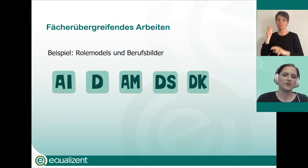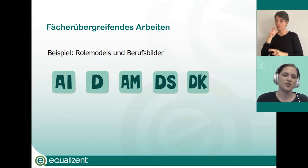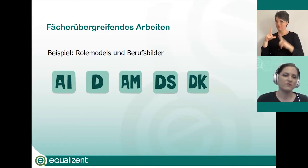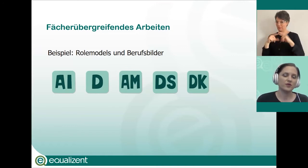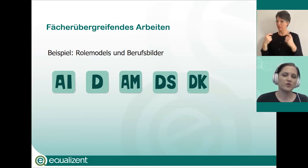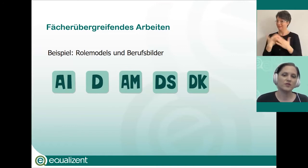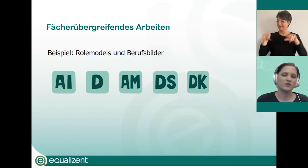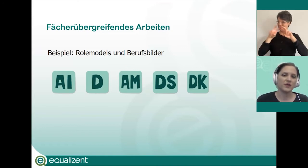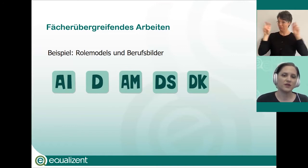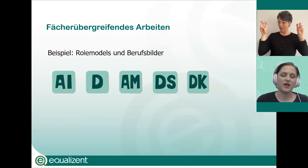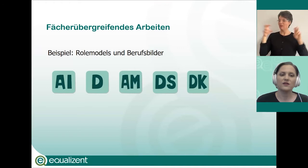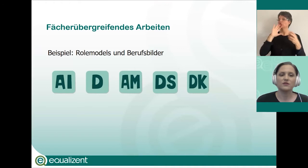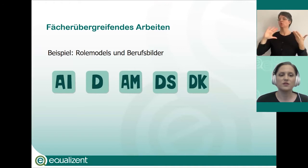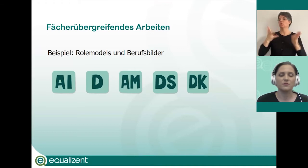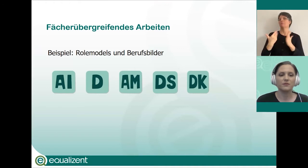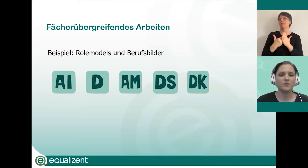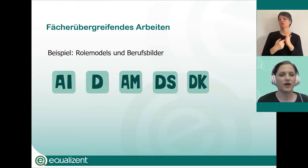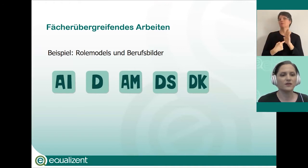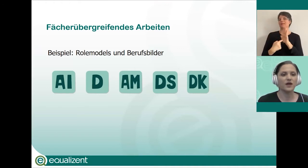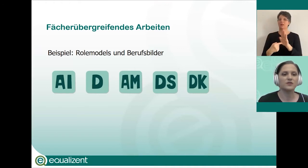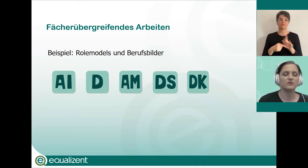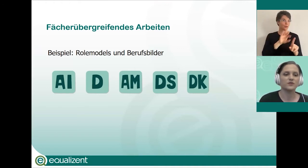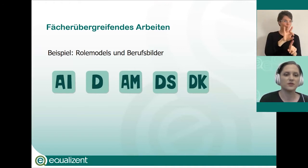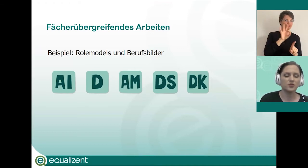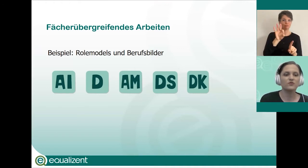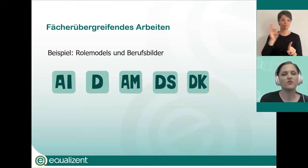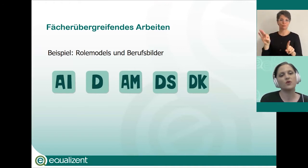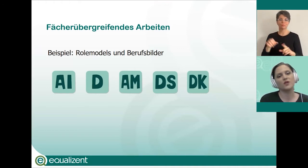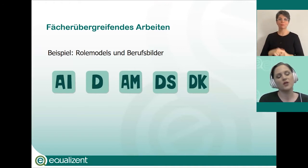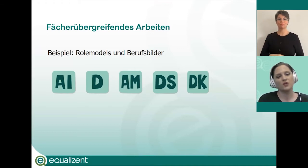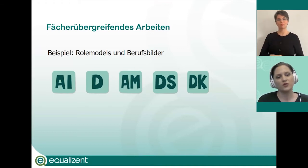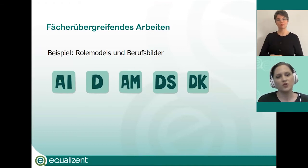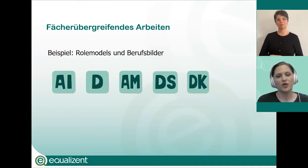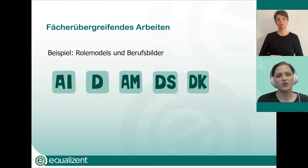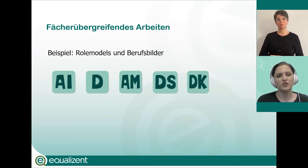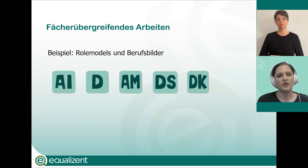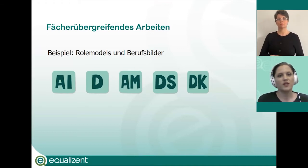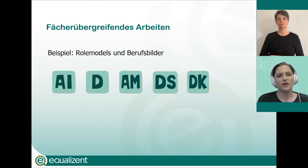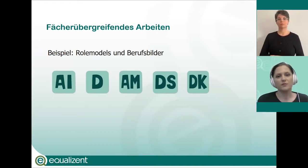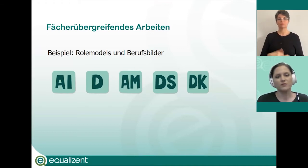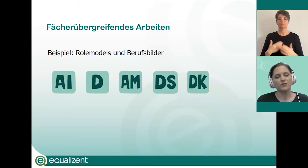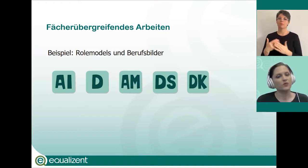Da stellen wir kurz Materialien aus dem Bereich Arbeits- und Inklusion vor, Deutsch.